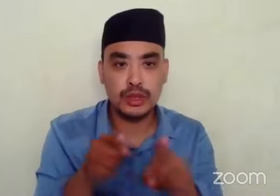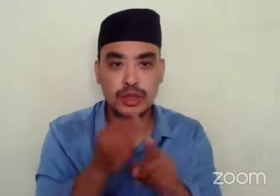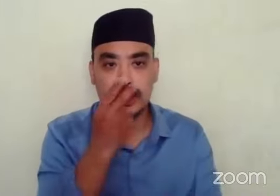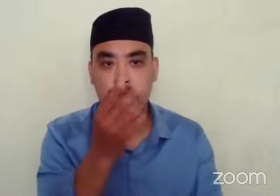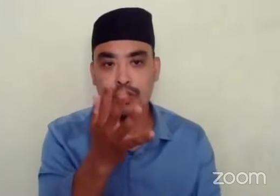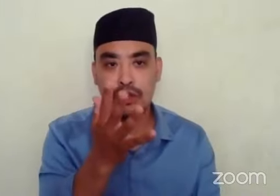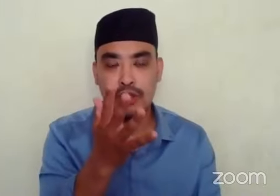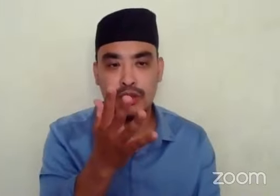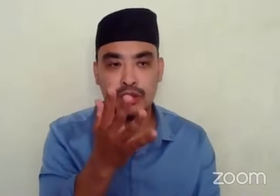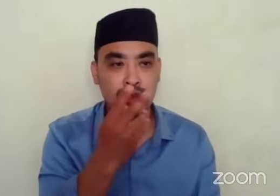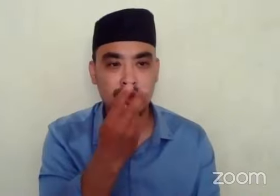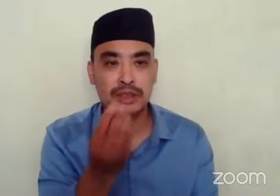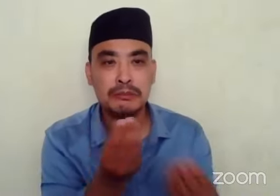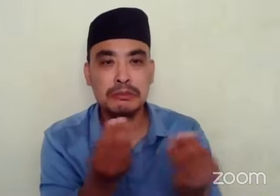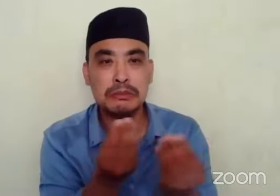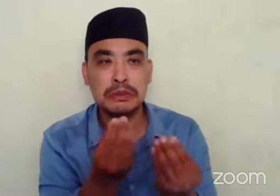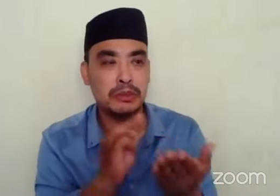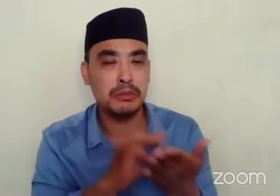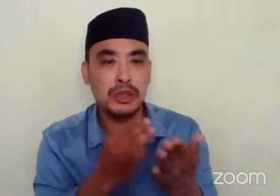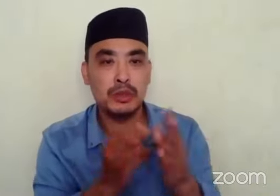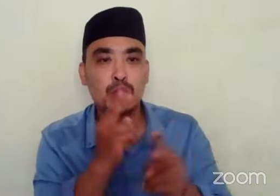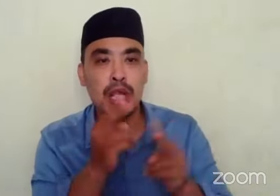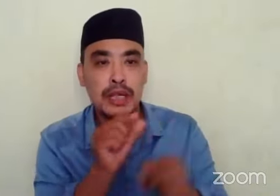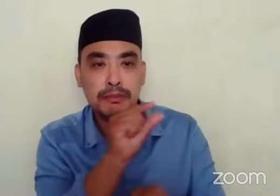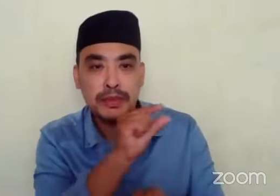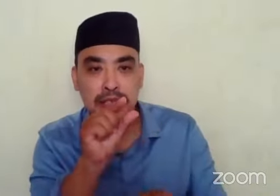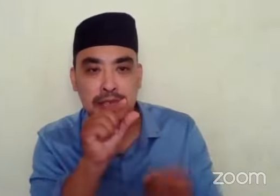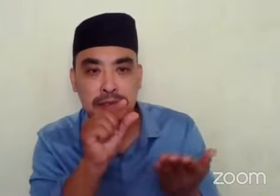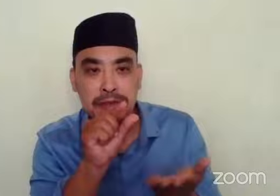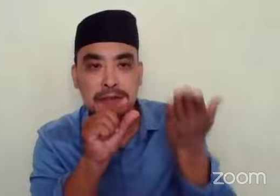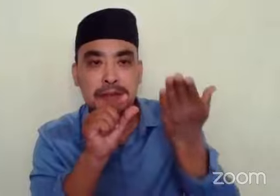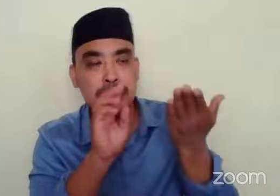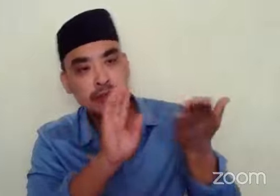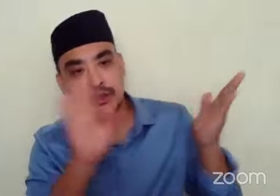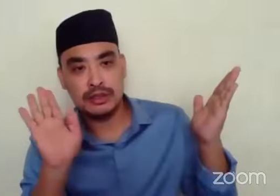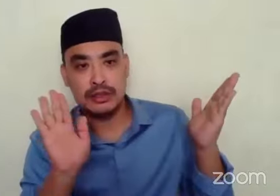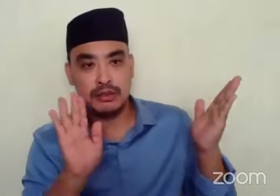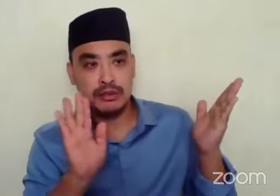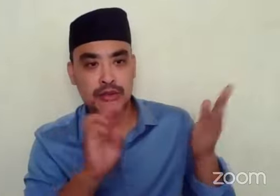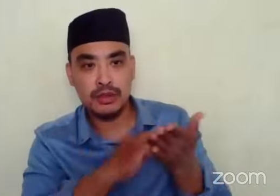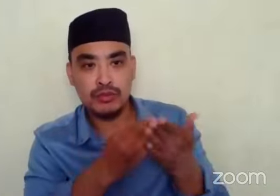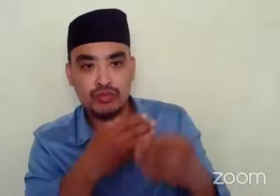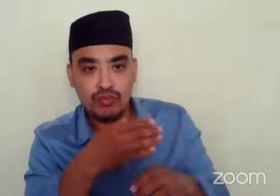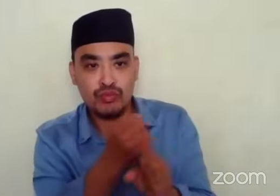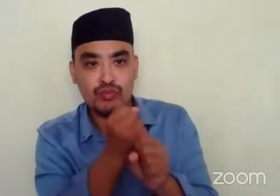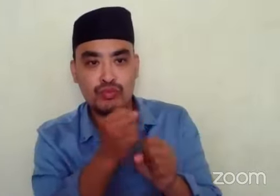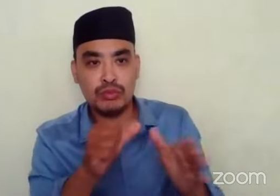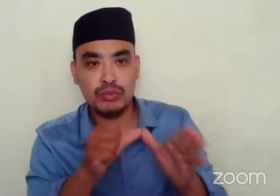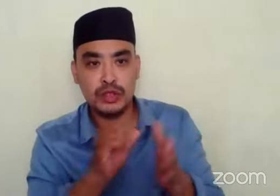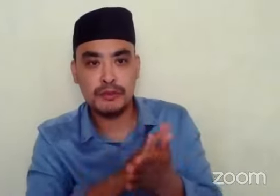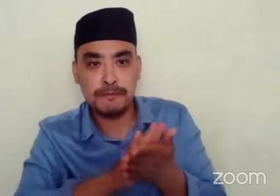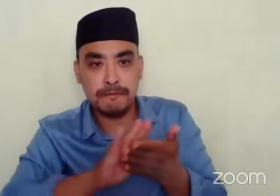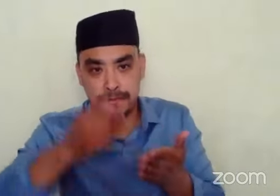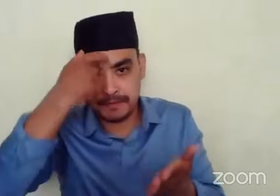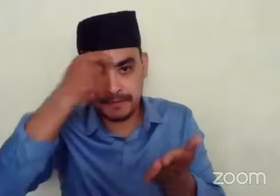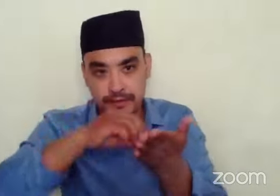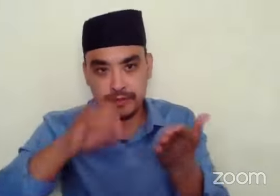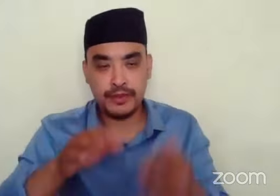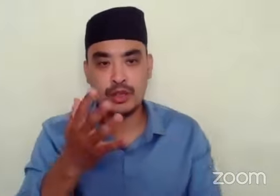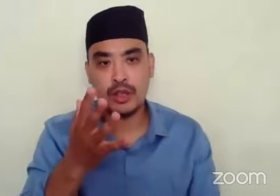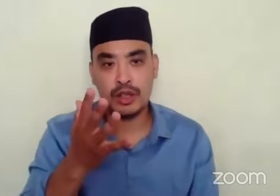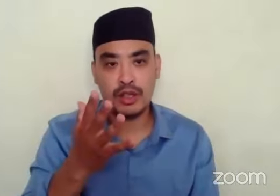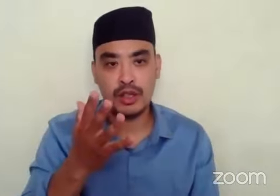एउटा सामान्य उठान गर्ने, इस्यु उठान गर्ने, तर त्यसलाई चाहिँ एउटा निकासको रूपमा अथवा समाधानको रूपमा चाहिँ नलाने के,